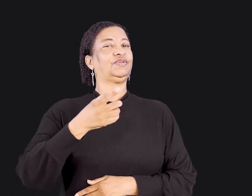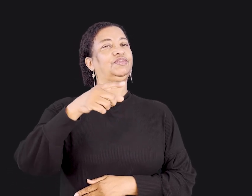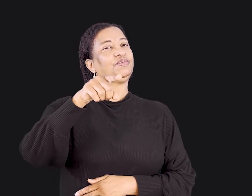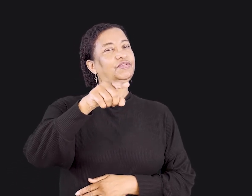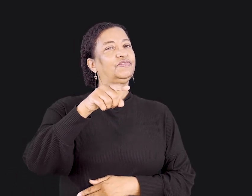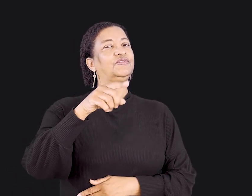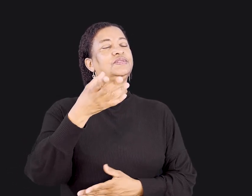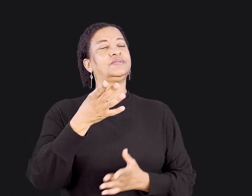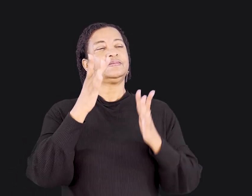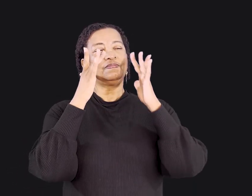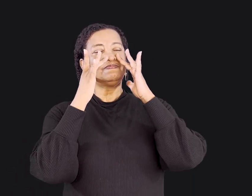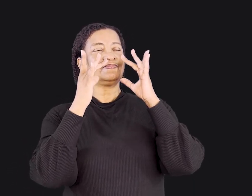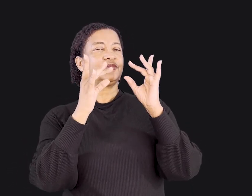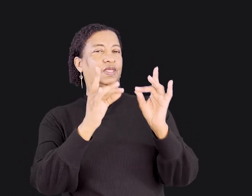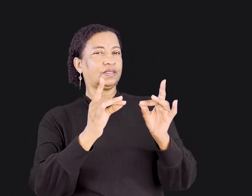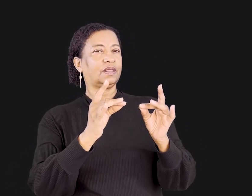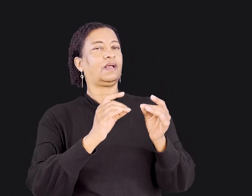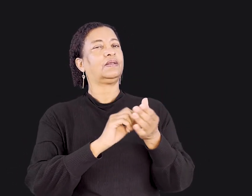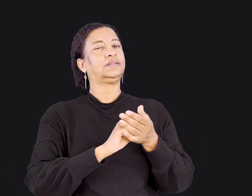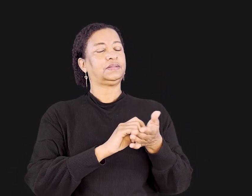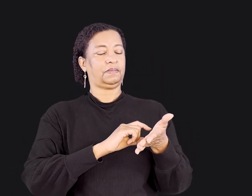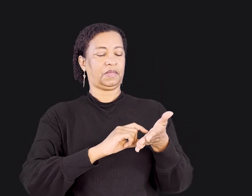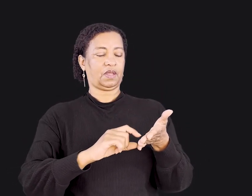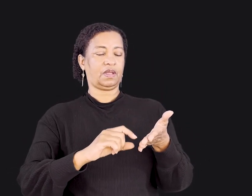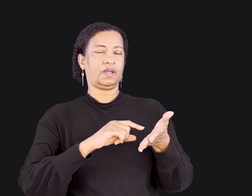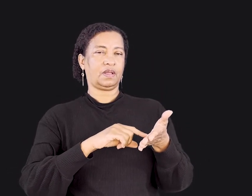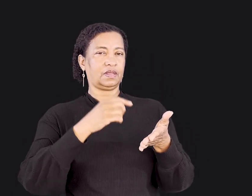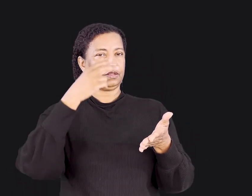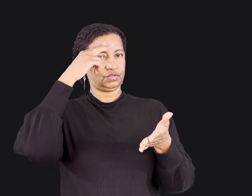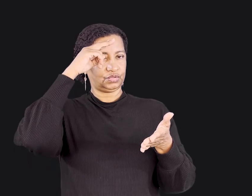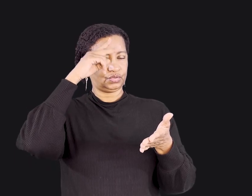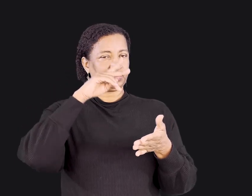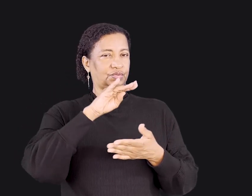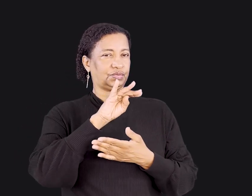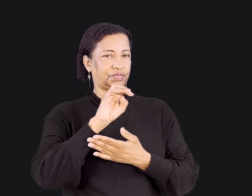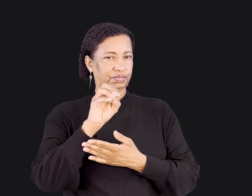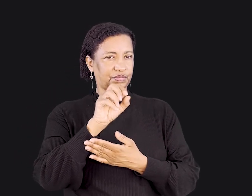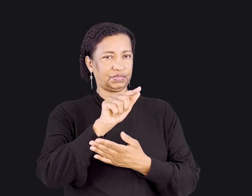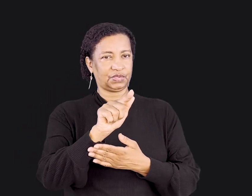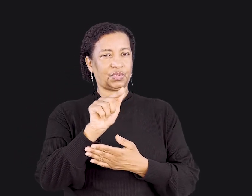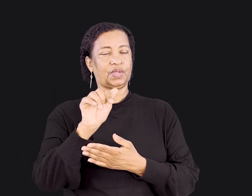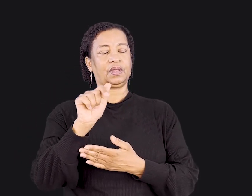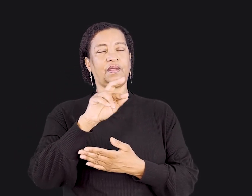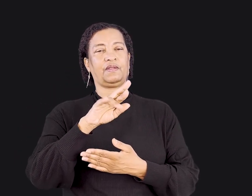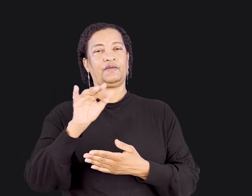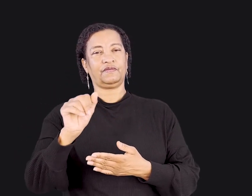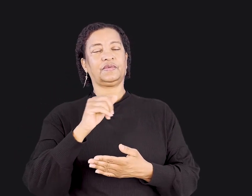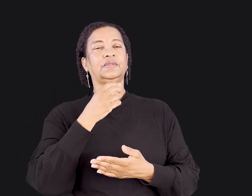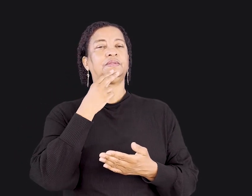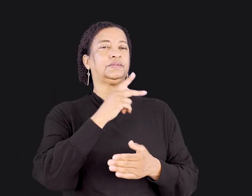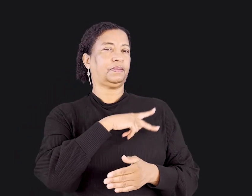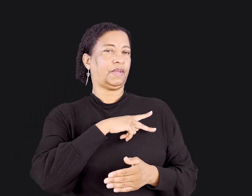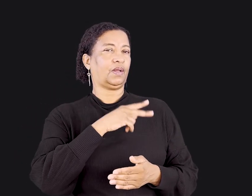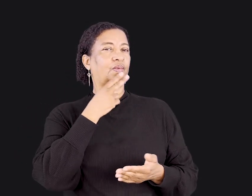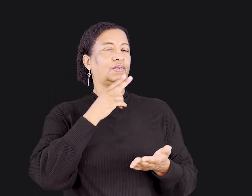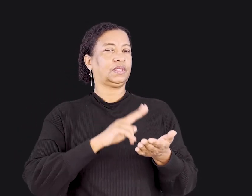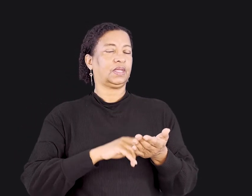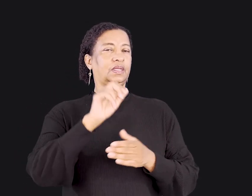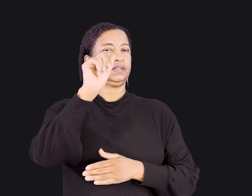você atentasse para uma passagem biográfica de Paulo na carta aos Gálatas, que nos revela um pouco sobre o